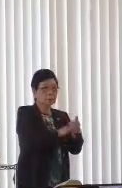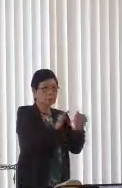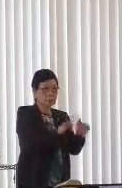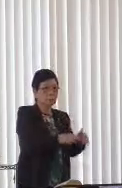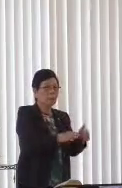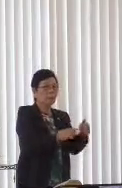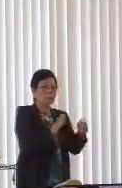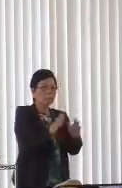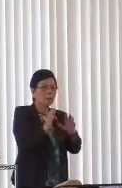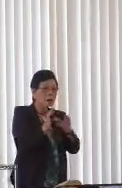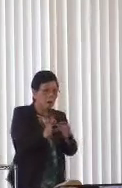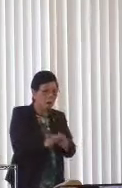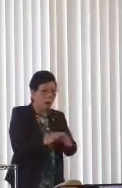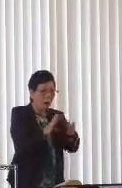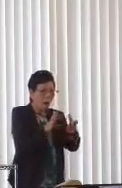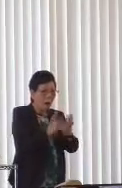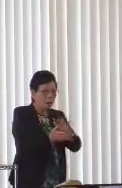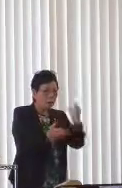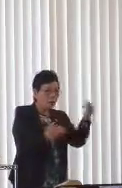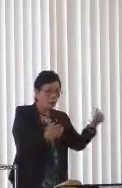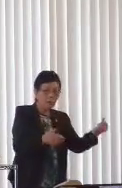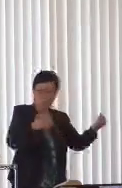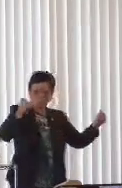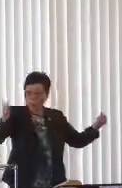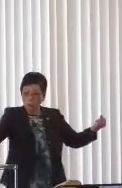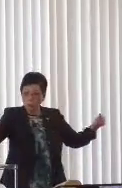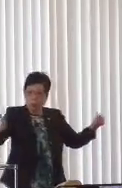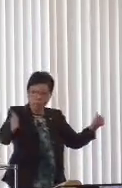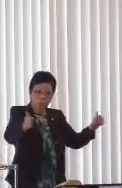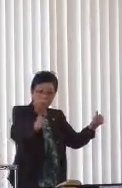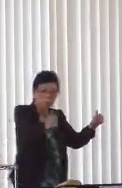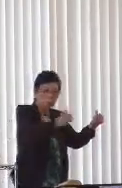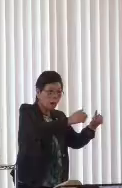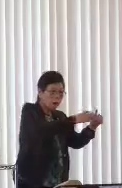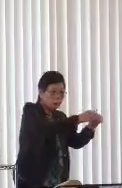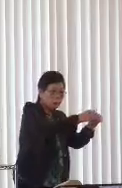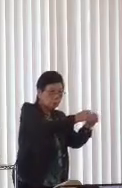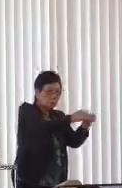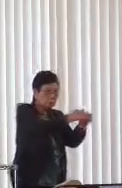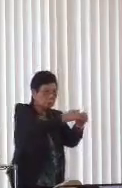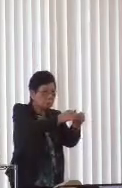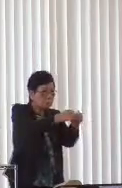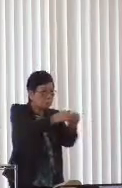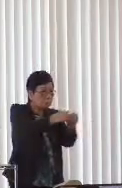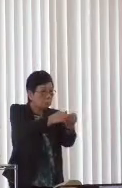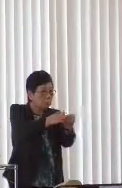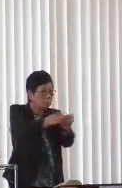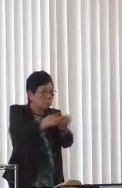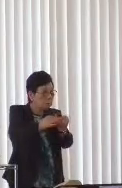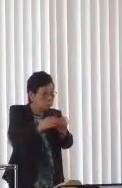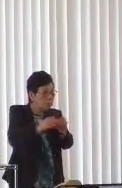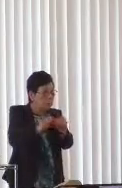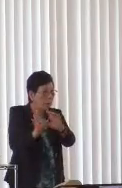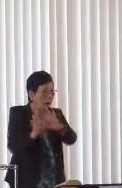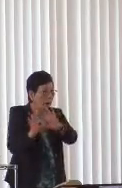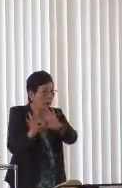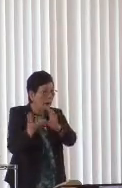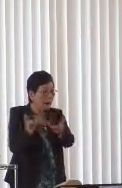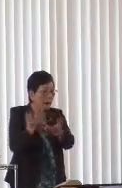って帰ってくる時に、この花嫁のお友達が花婿の家の前